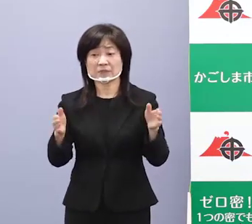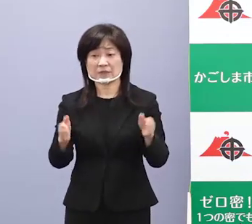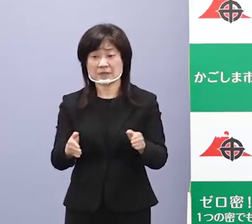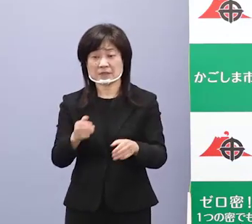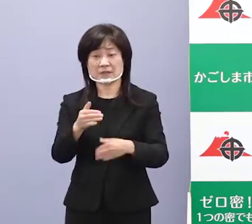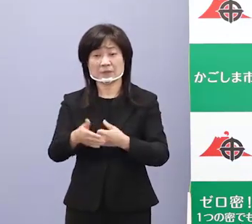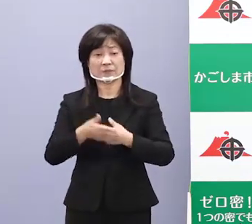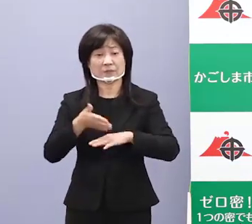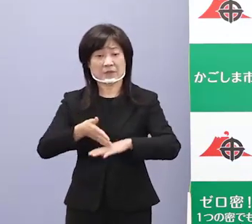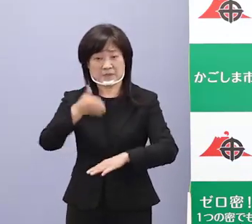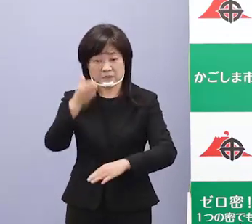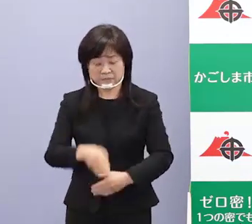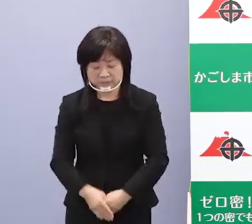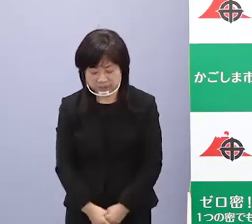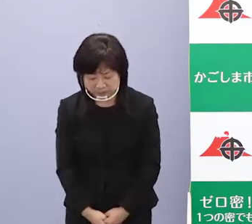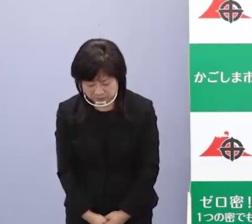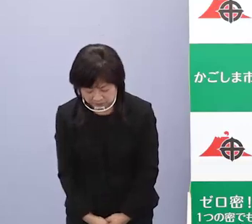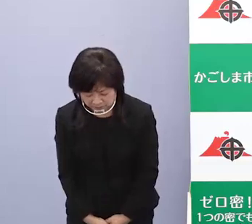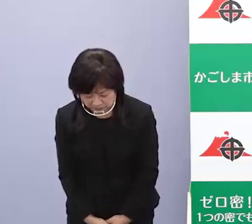変お世話になりました。ありがとうございます。